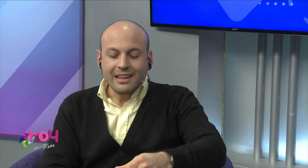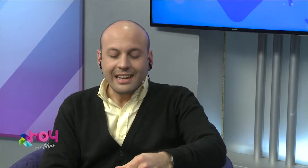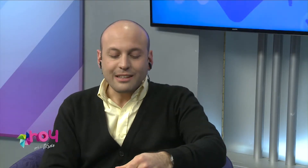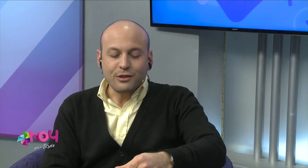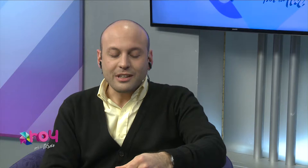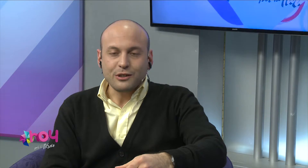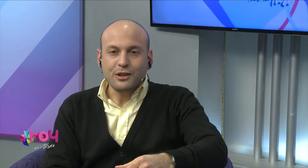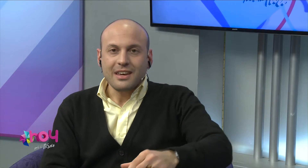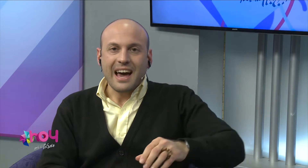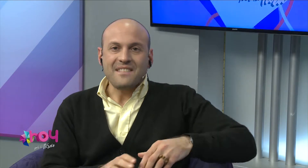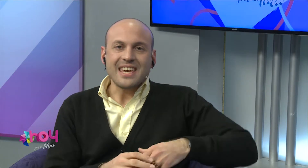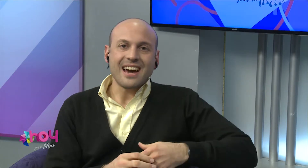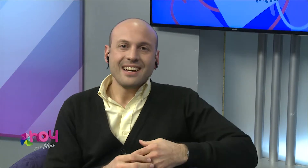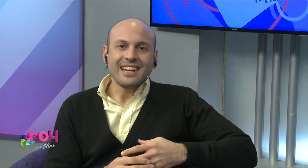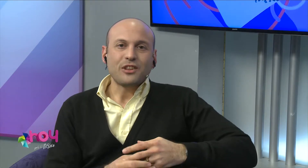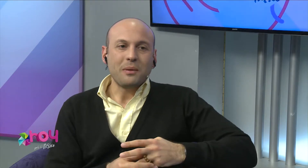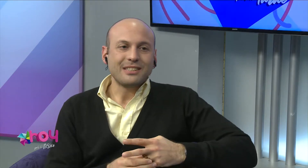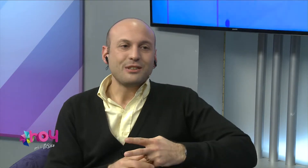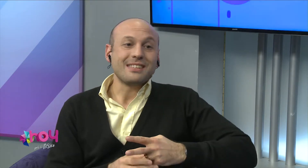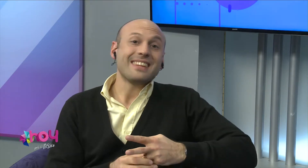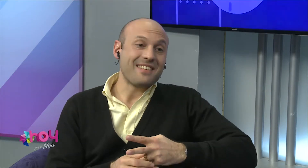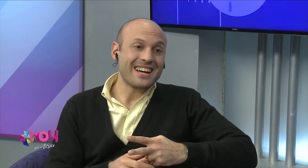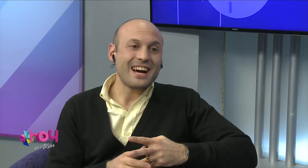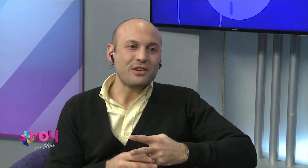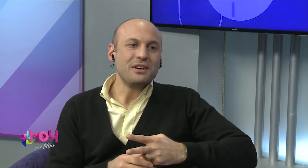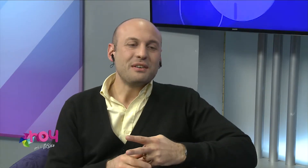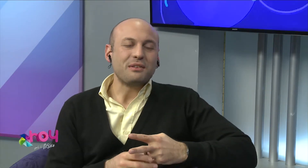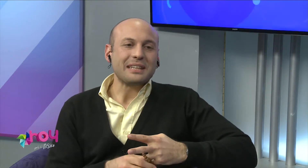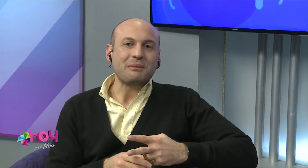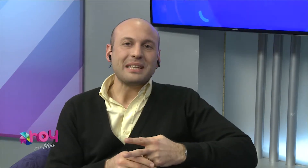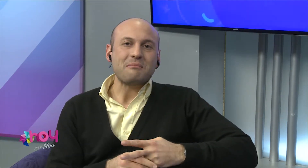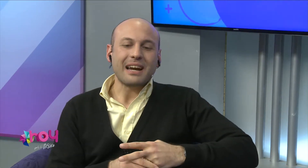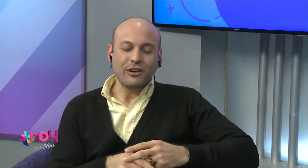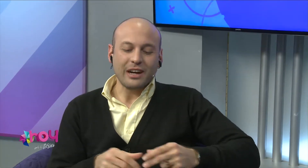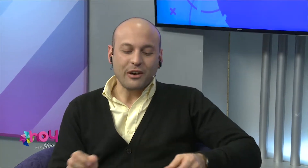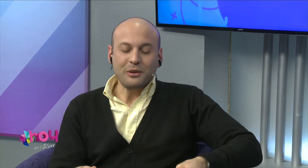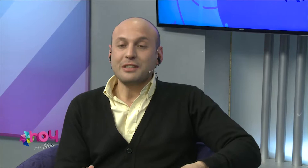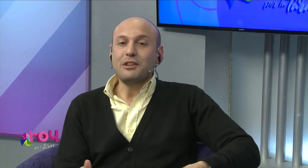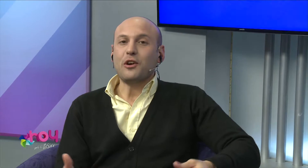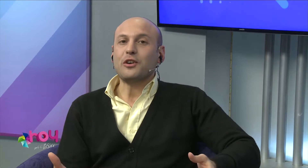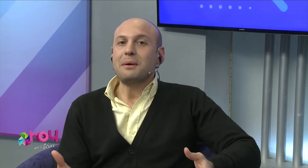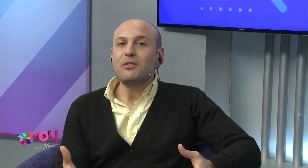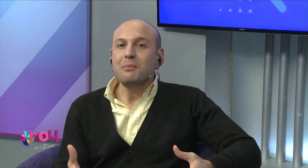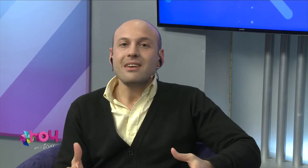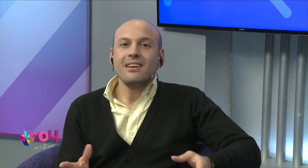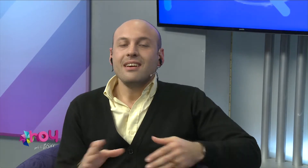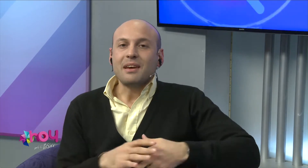el caso de ellos, había estos vacíos y se ha trabajado fuertemente para lograrlo. Bueno, así nos los contaba Noemí.